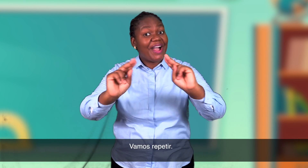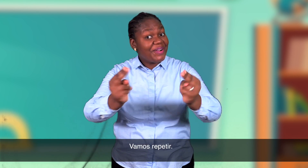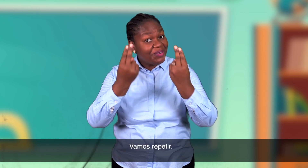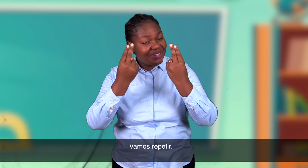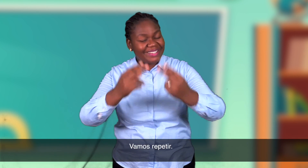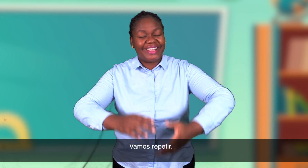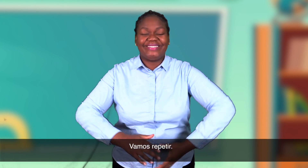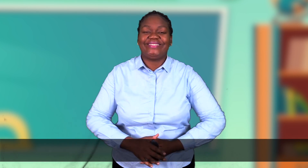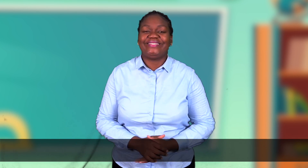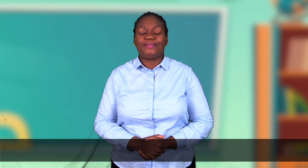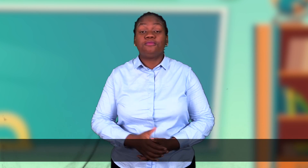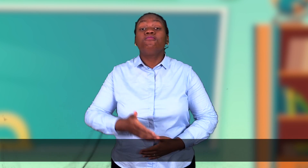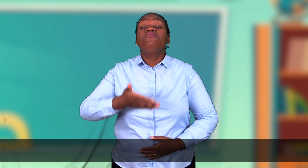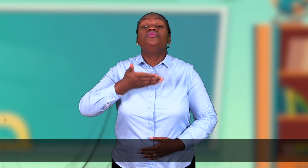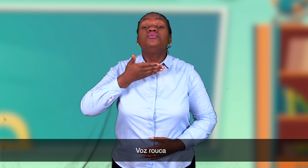Vamos repetir?